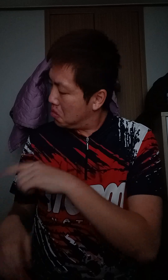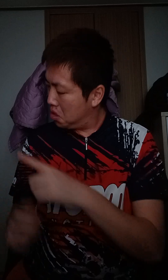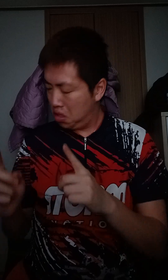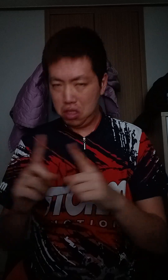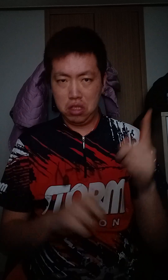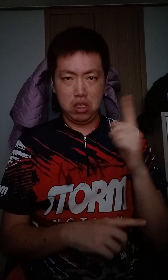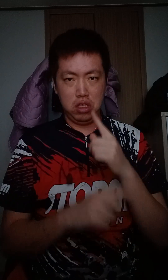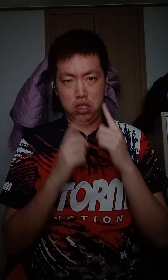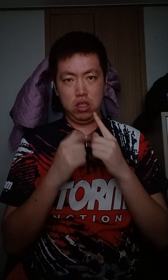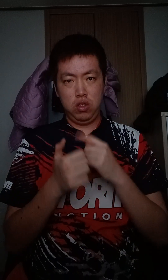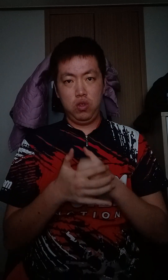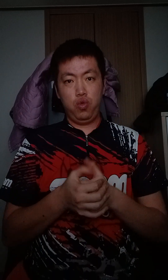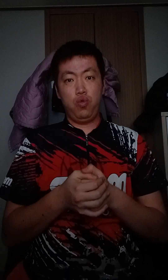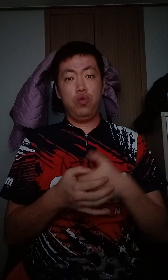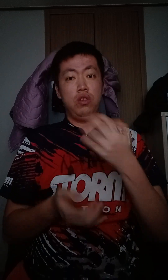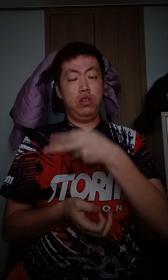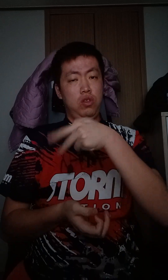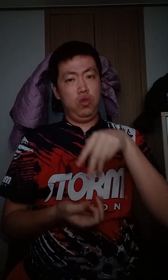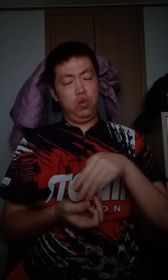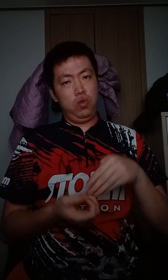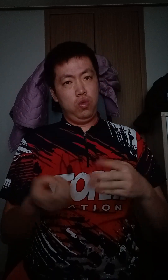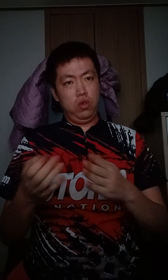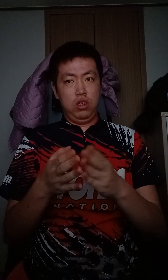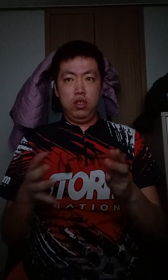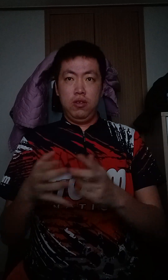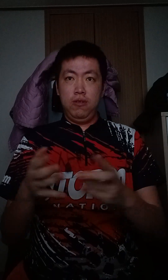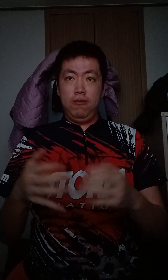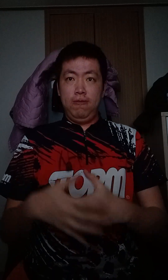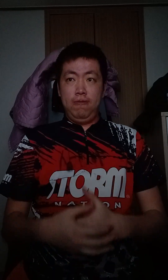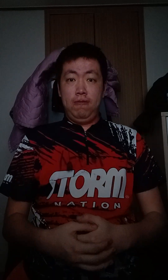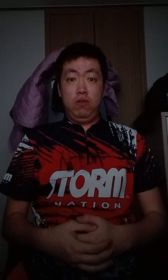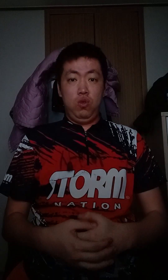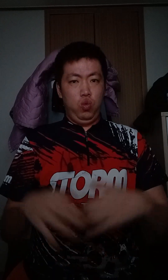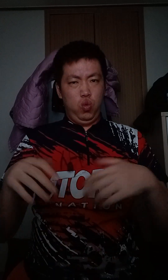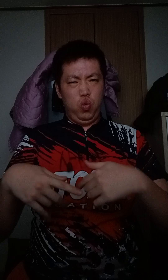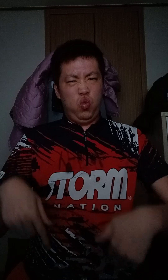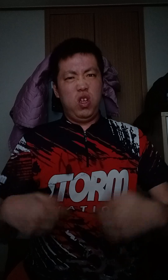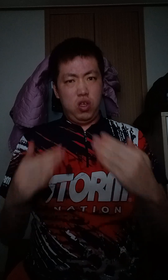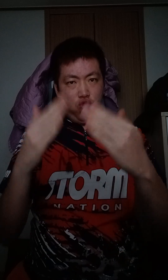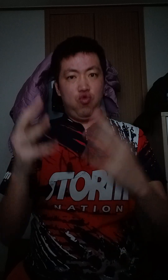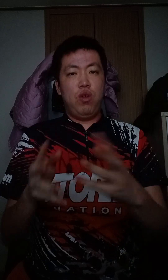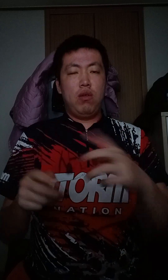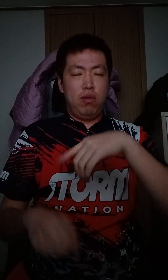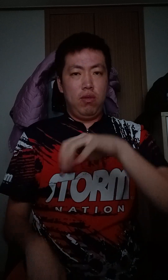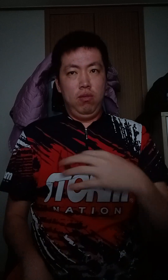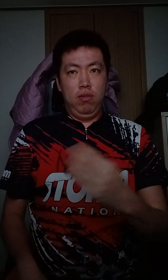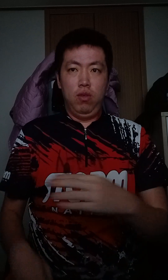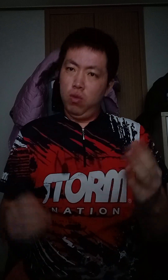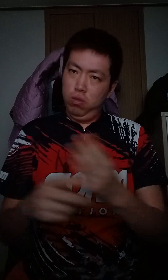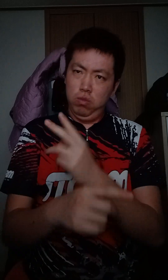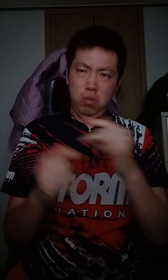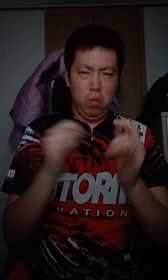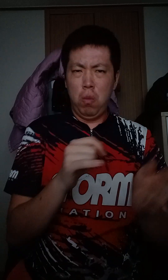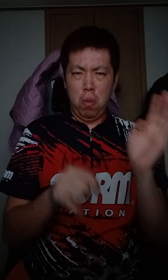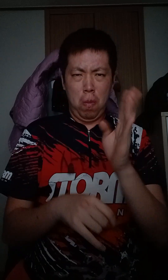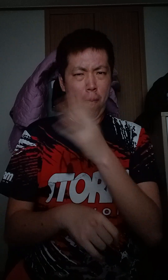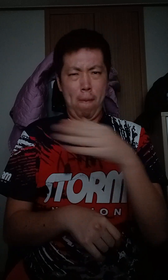타니까 이게 좁으면 못 가잖아요. 화장실 출입문 앞에 점자 블록도 없는 등 시각 장애인을